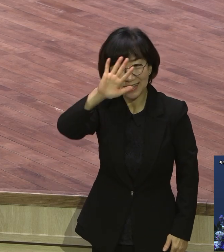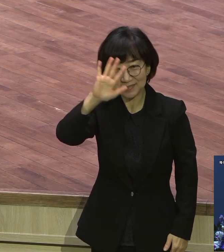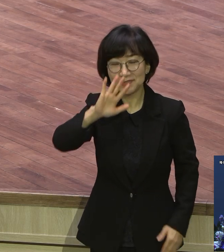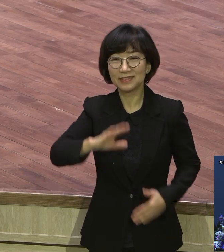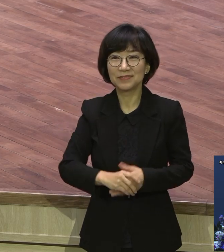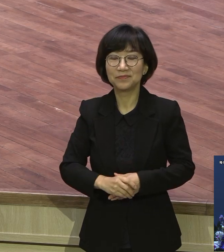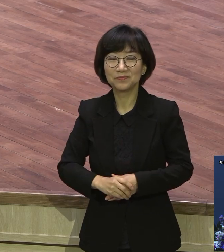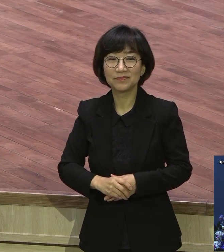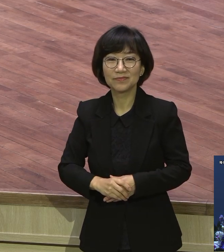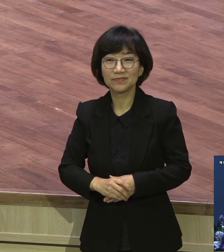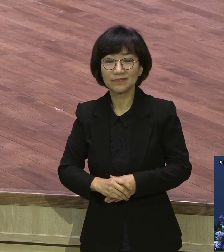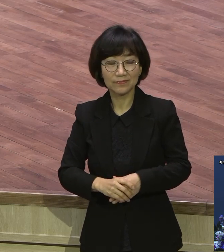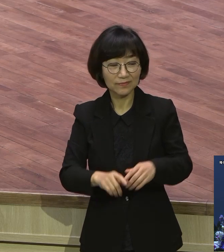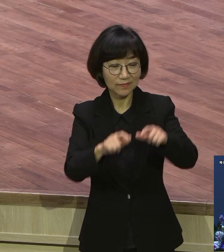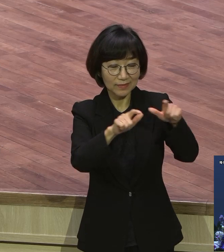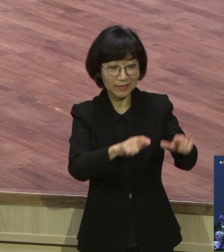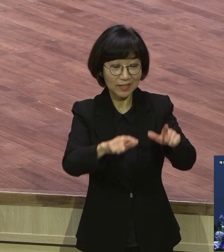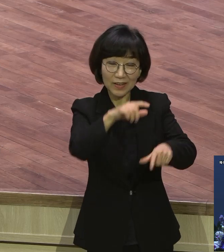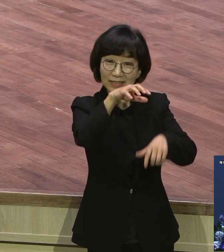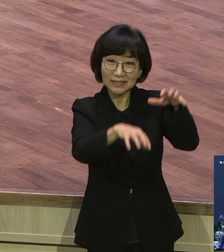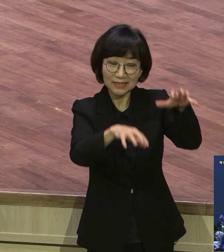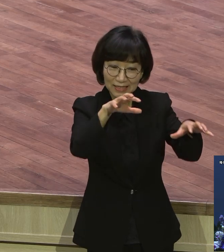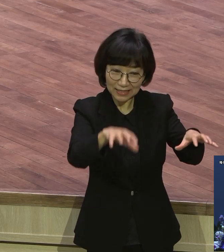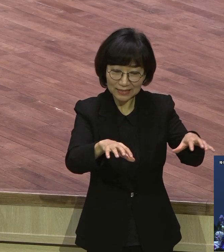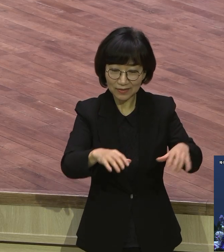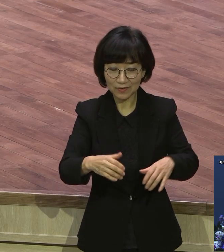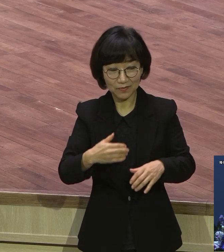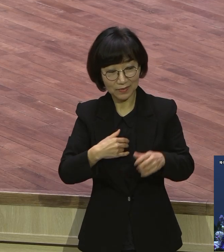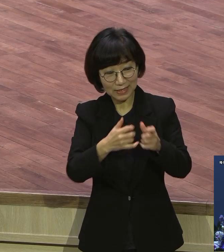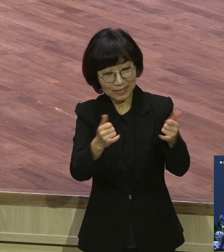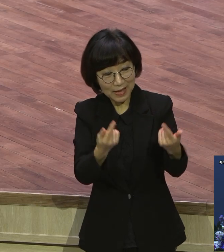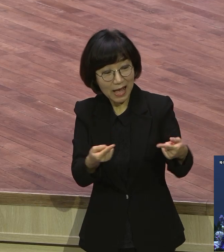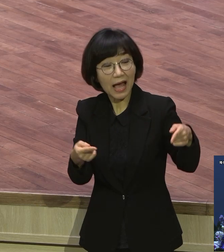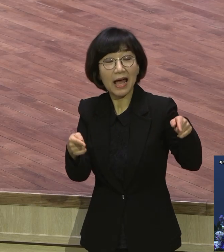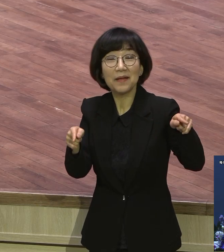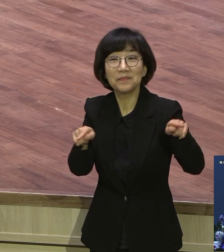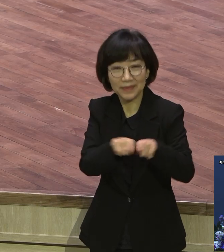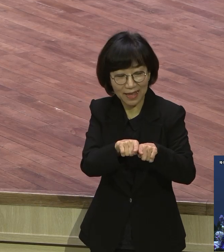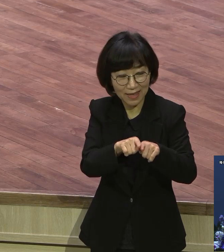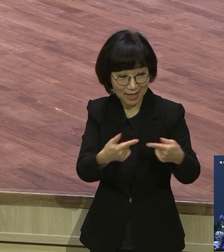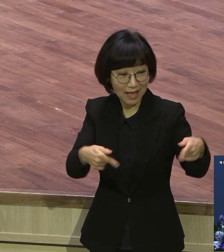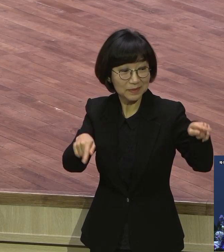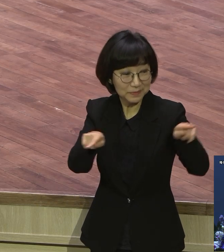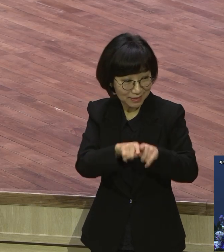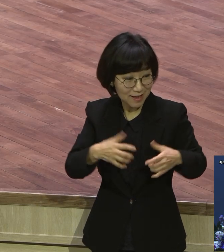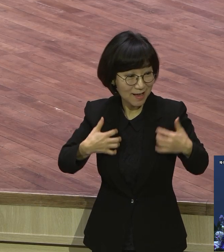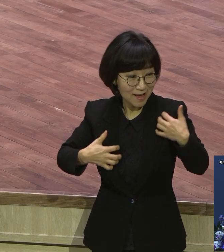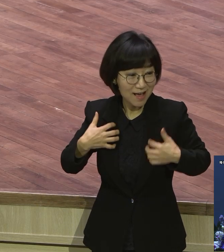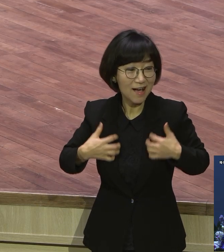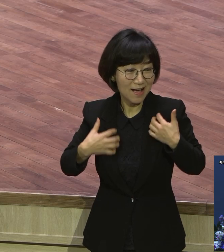현장에서 함께 이 축복을 누리라고 주어진 것임을 놓쳐서는 안 돼요